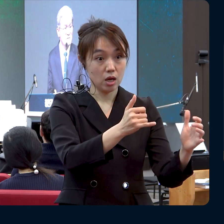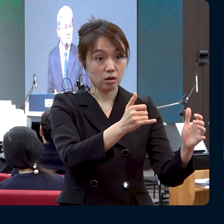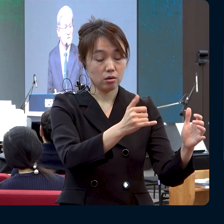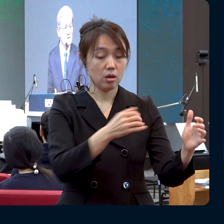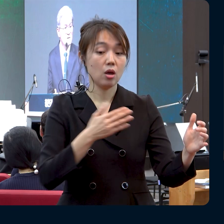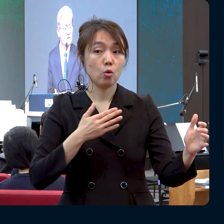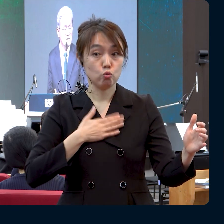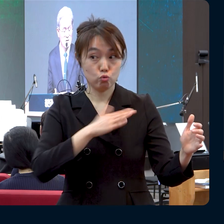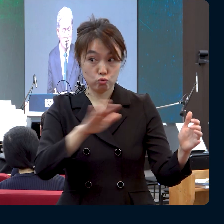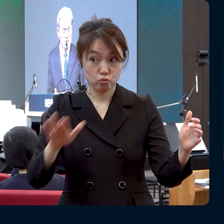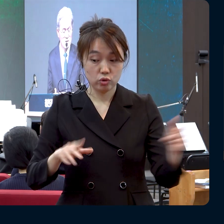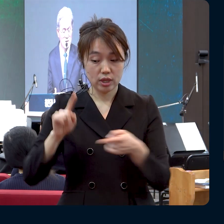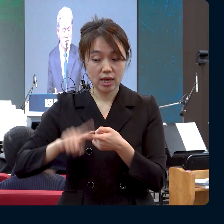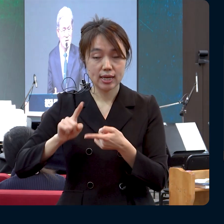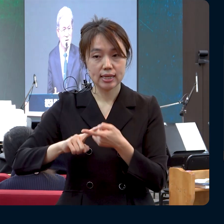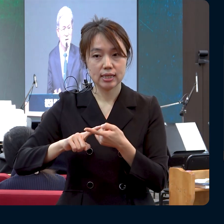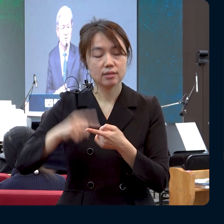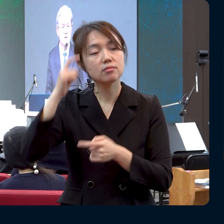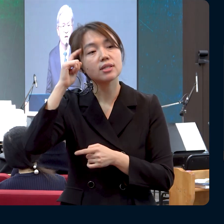이미지예요.